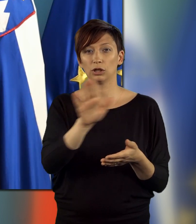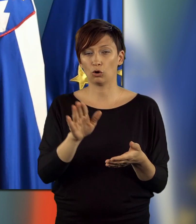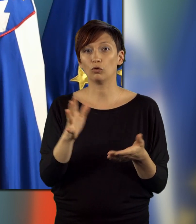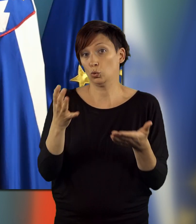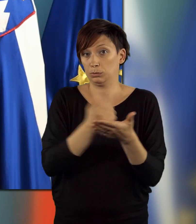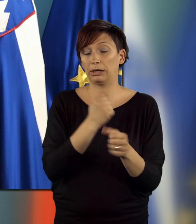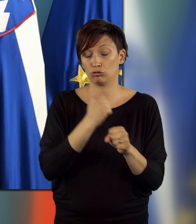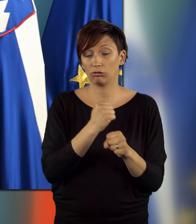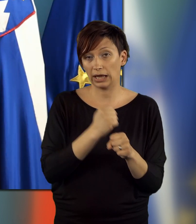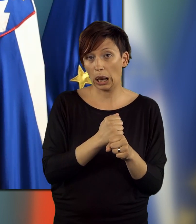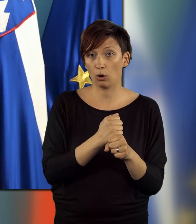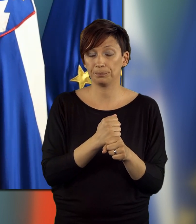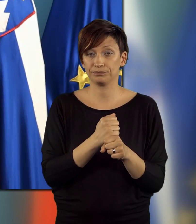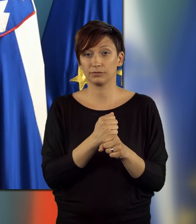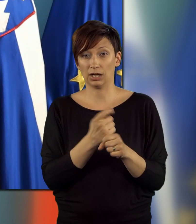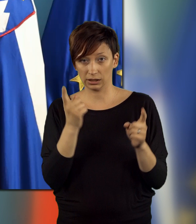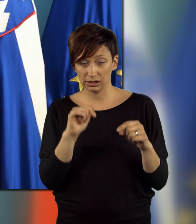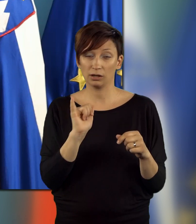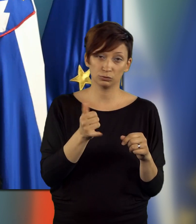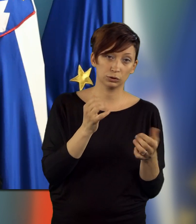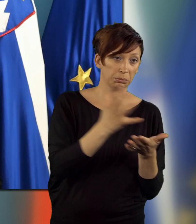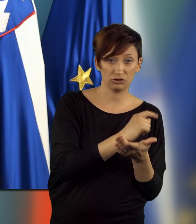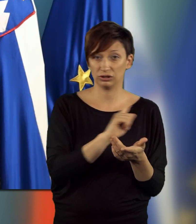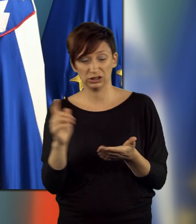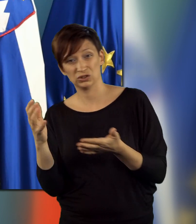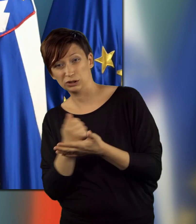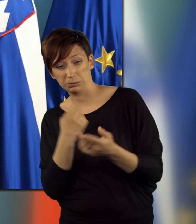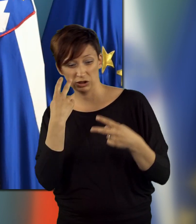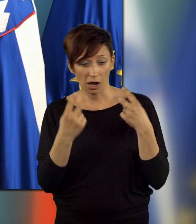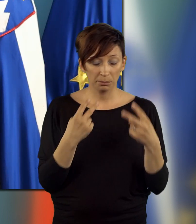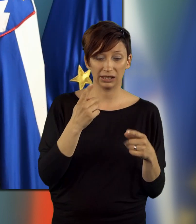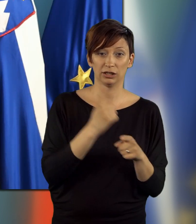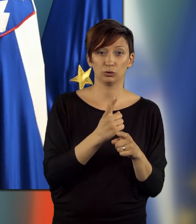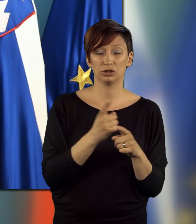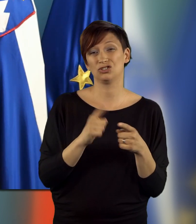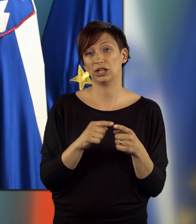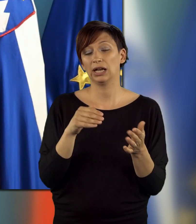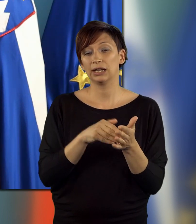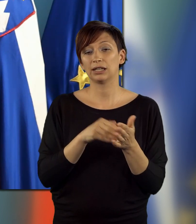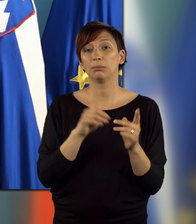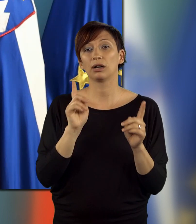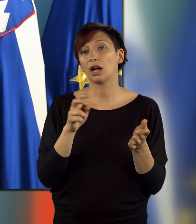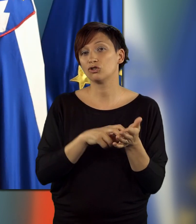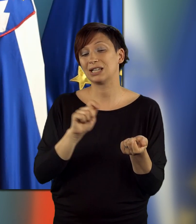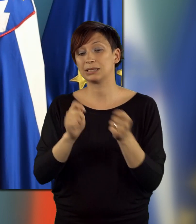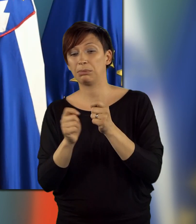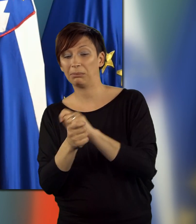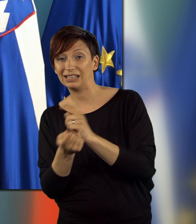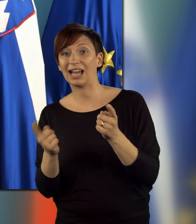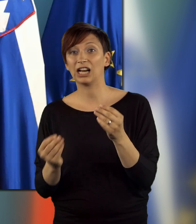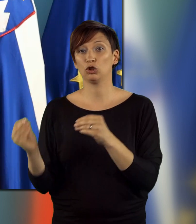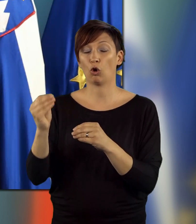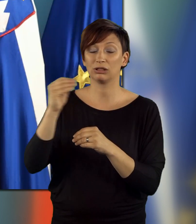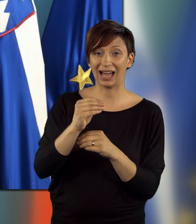njegova uspešnost, tudi pogledali bomo, če je eventualno potrebno kaj spremeniti ali